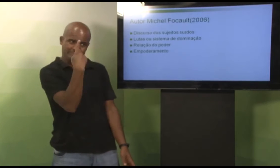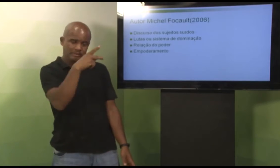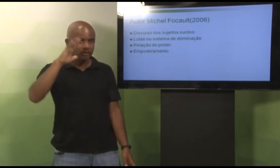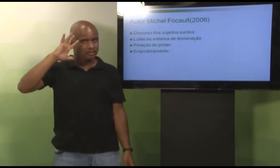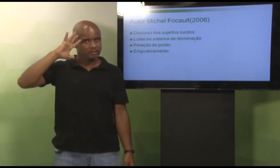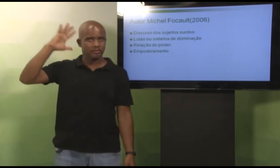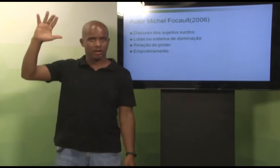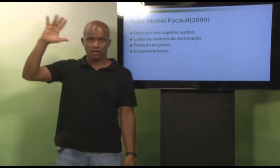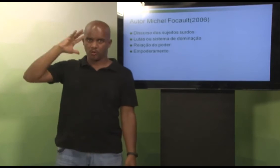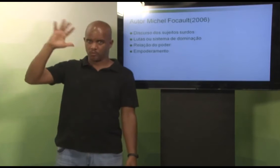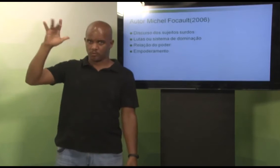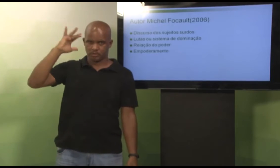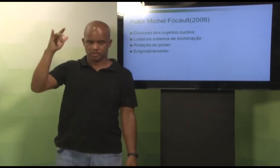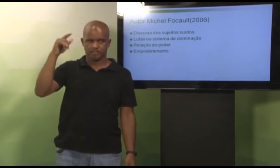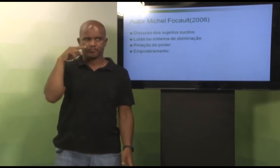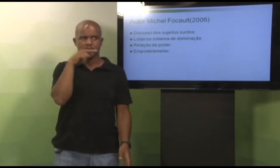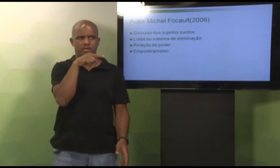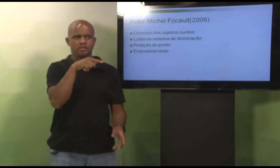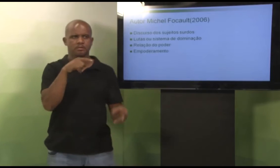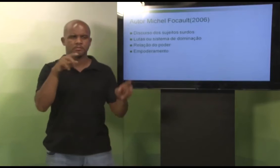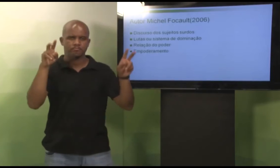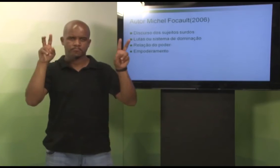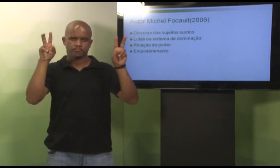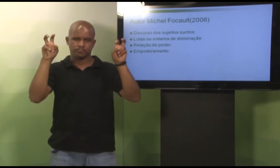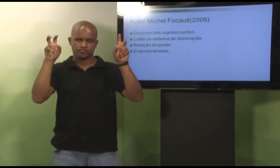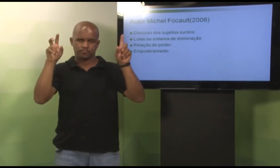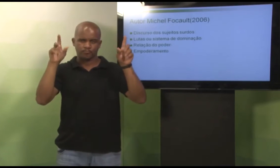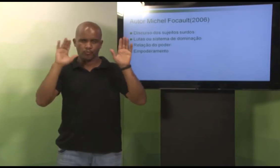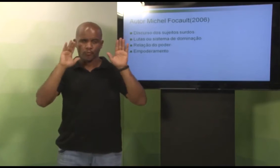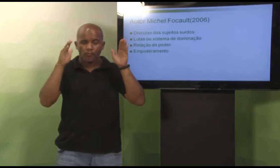autor Foucault, em suas teorias,